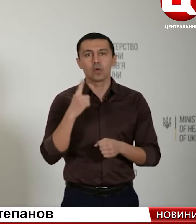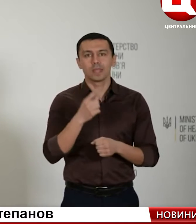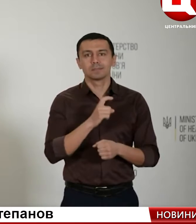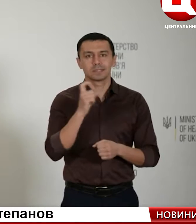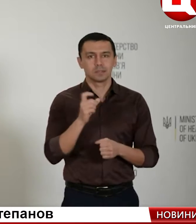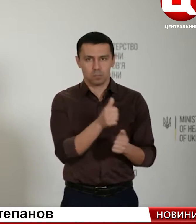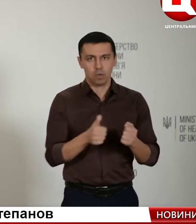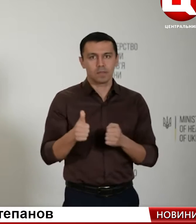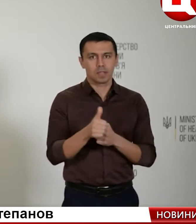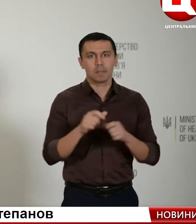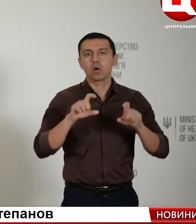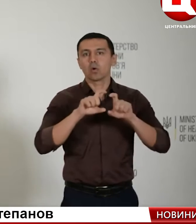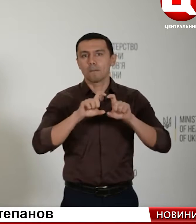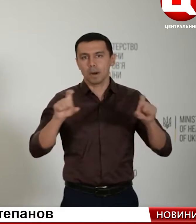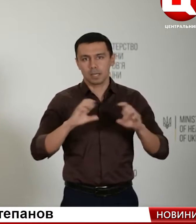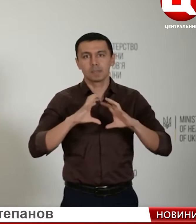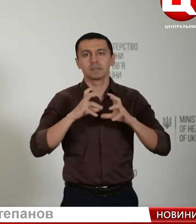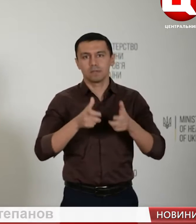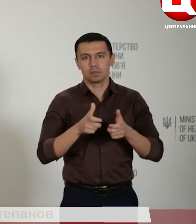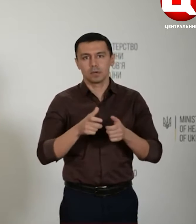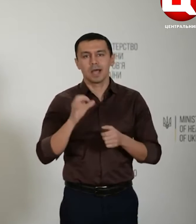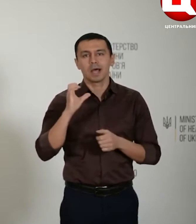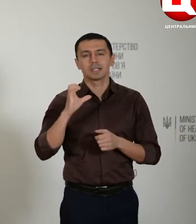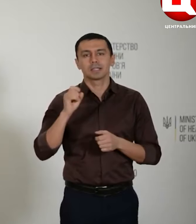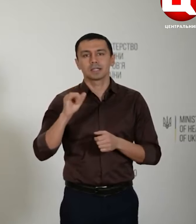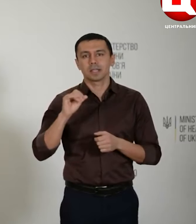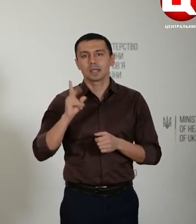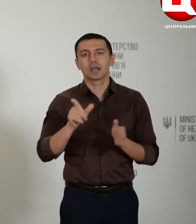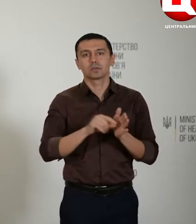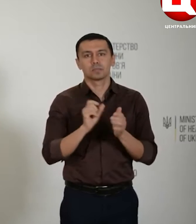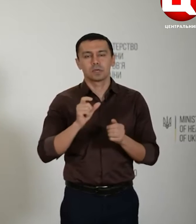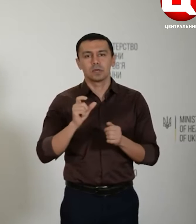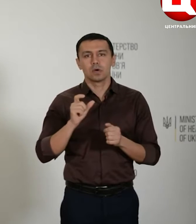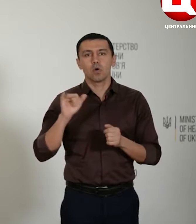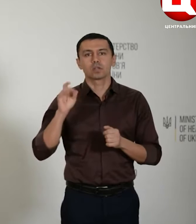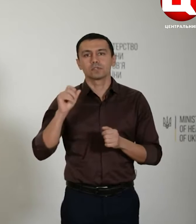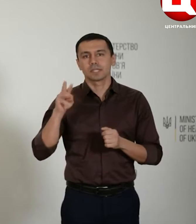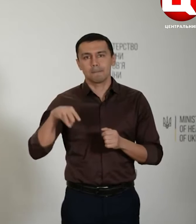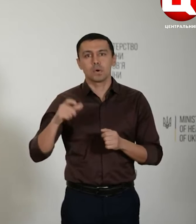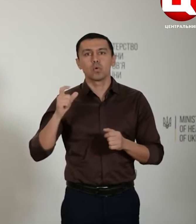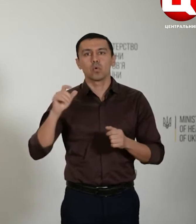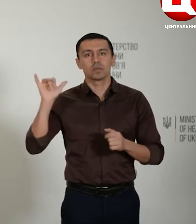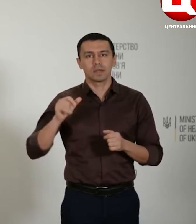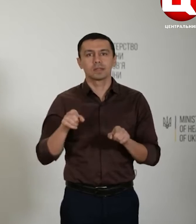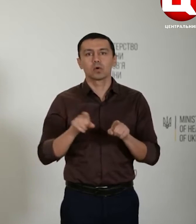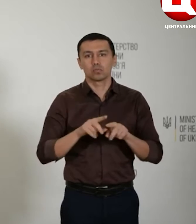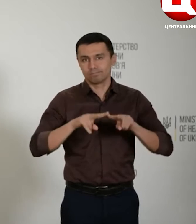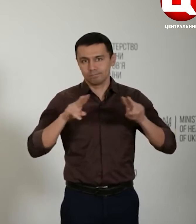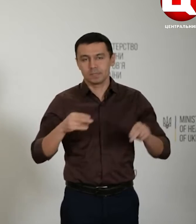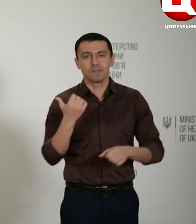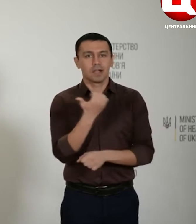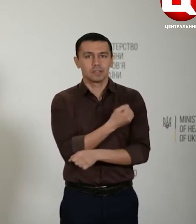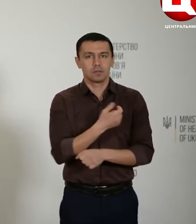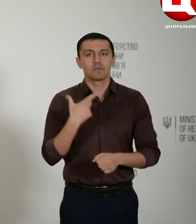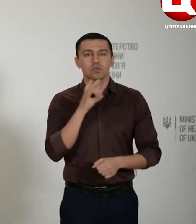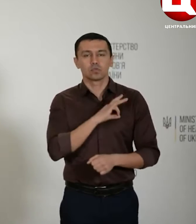із провідними компаніями світу AstraZeneca разом з Оксфордським університетом. Таку саму вакцину